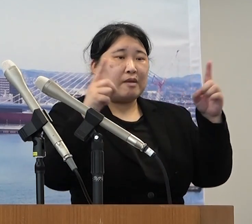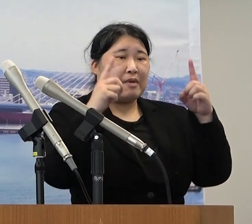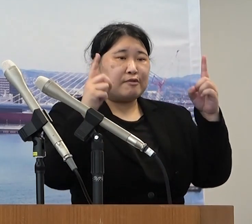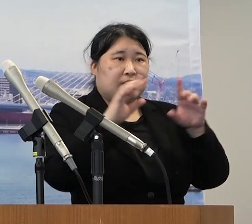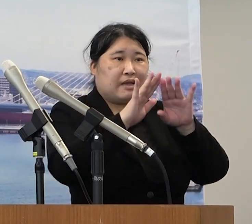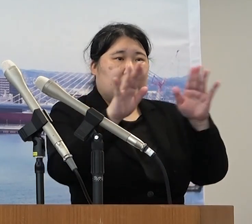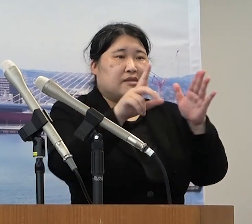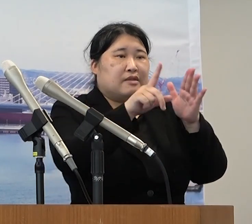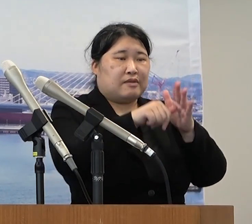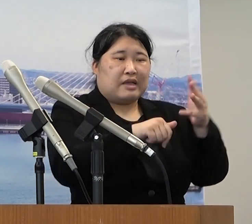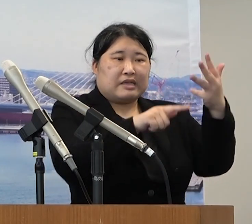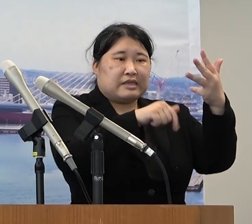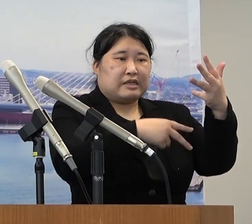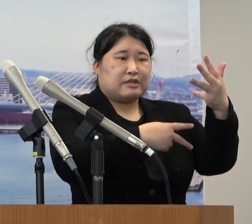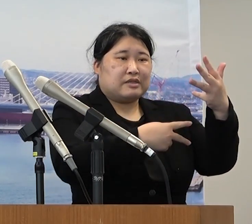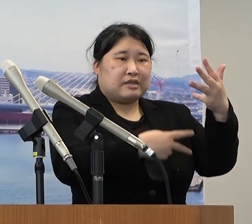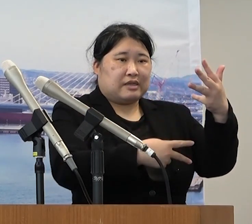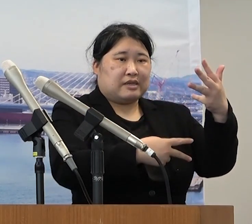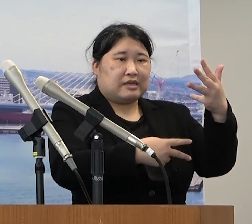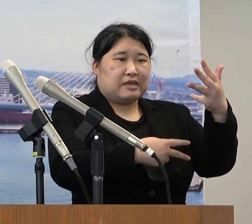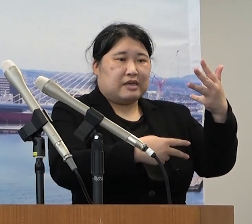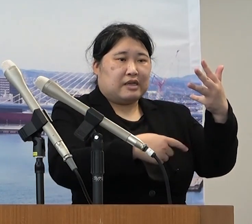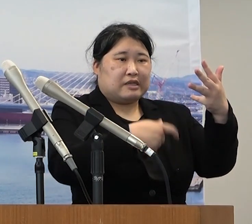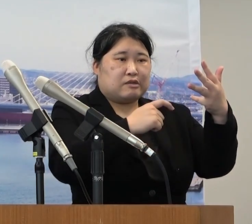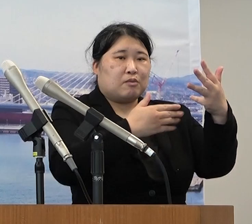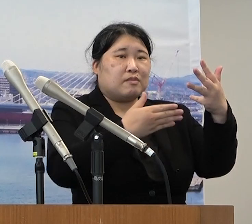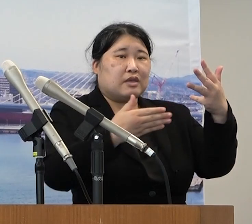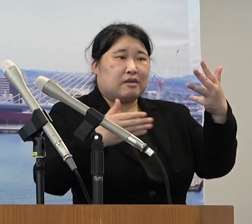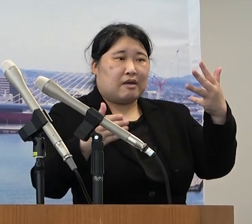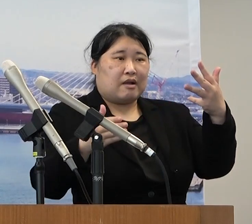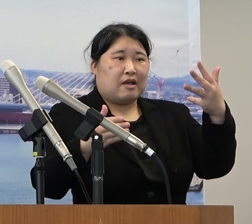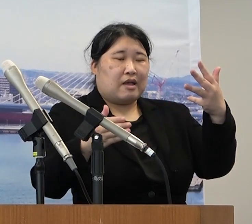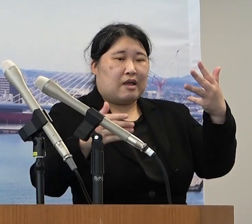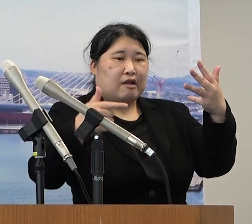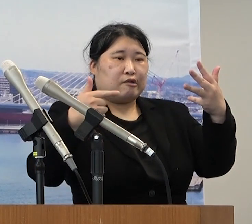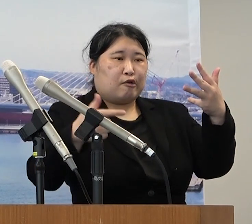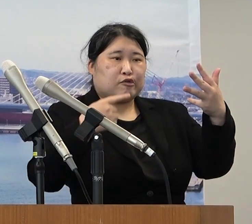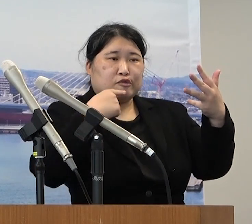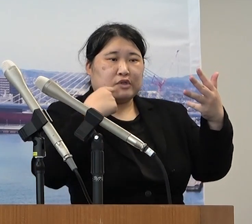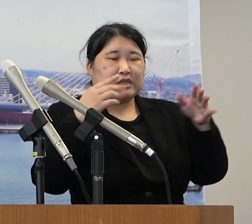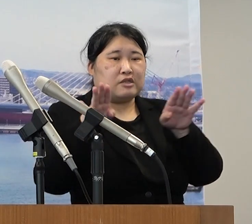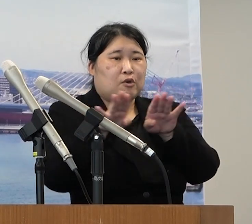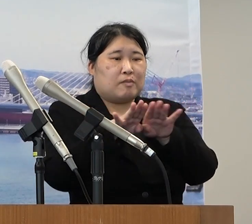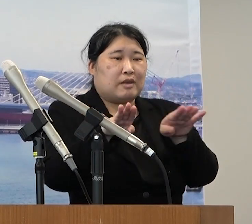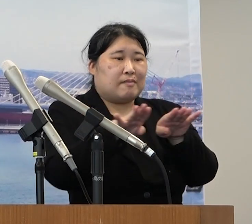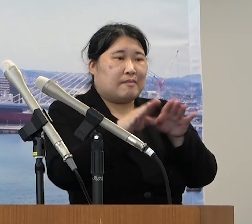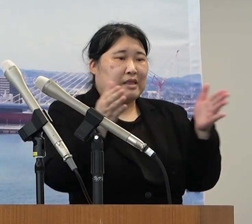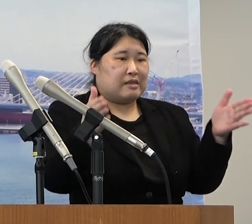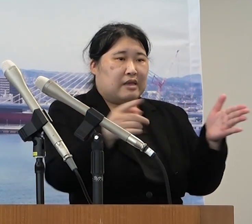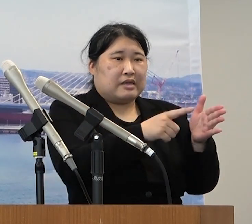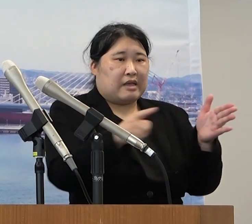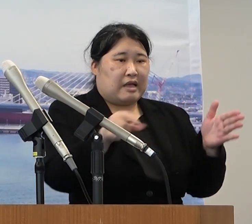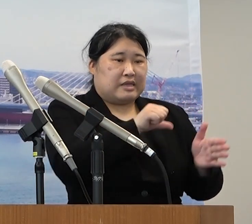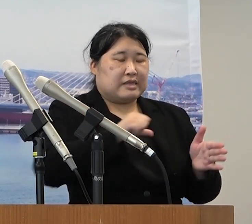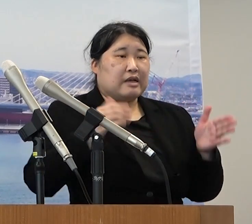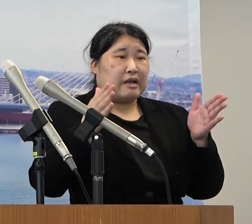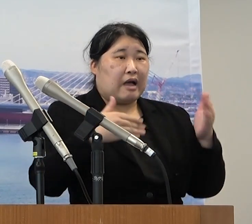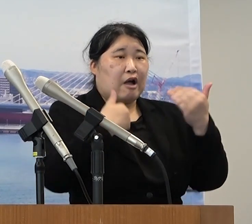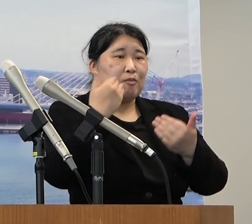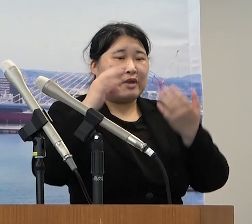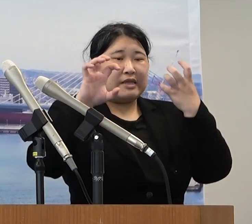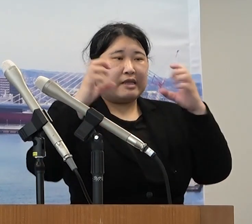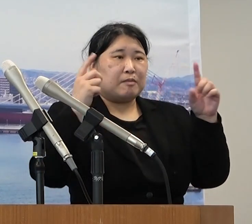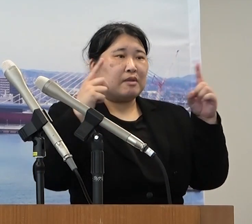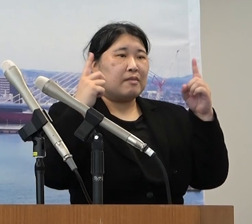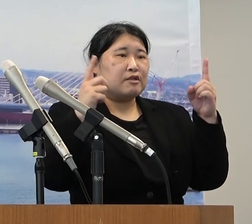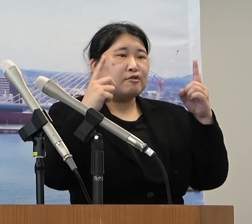間中の8月2日水曜日から8月6日日曜日までの5日間、青森ねぶた祭